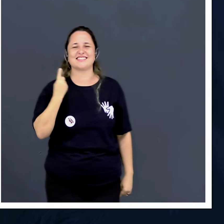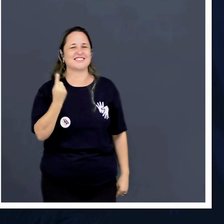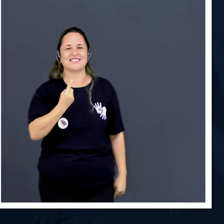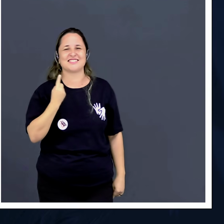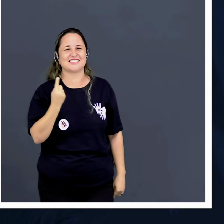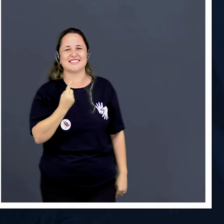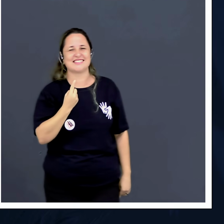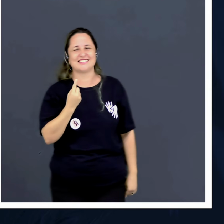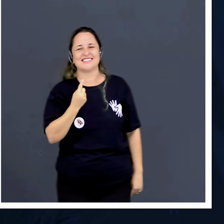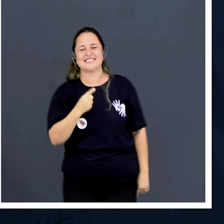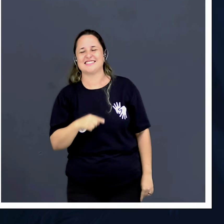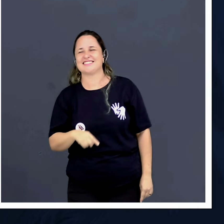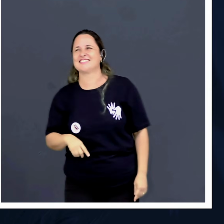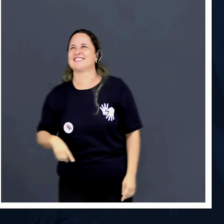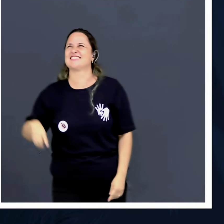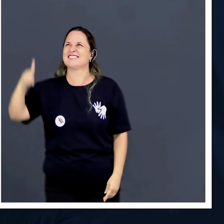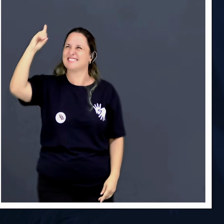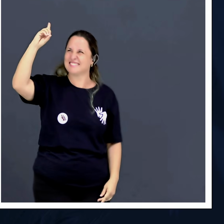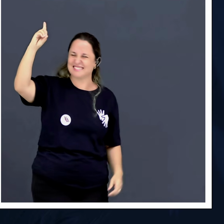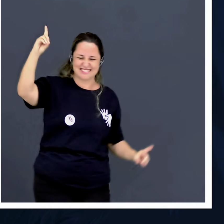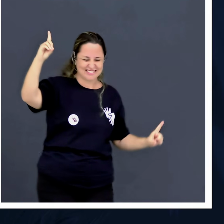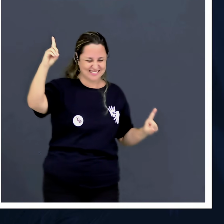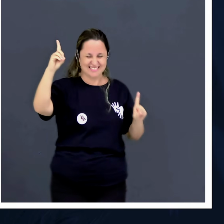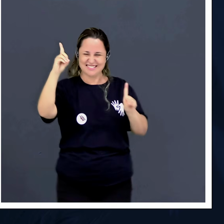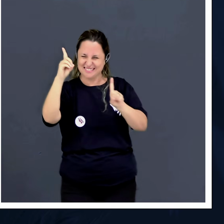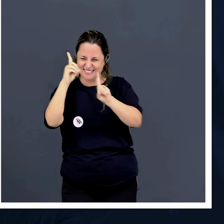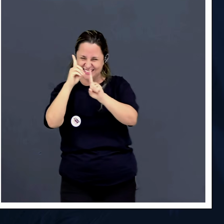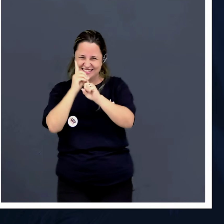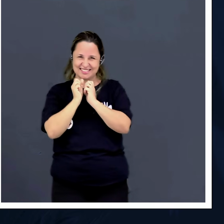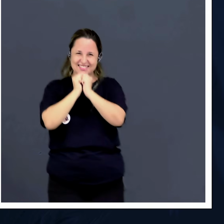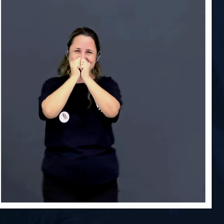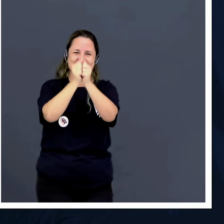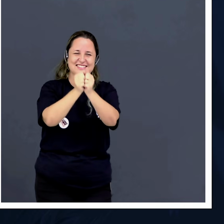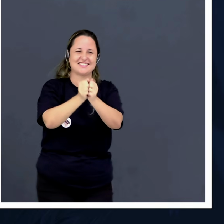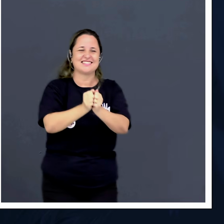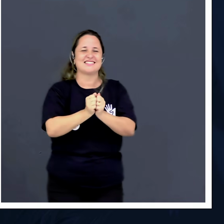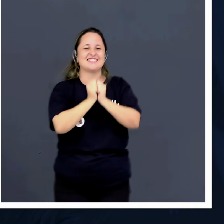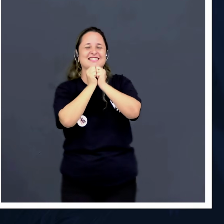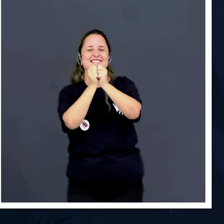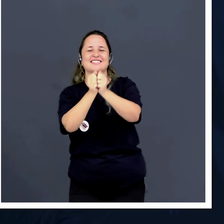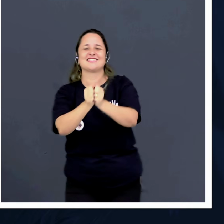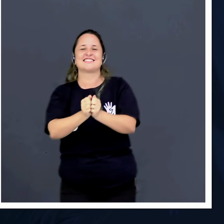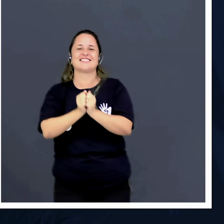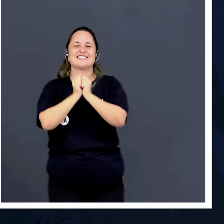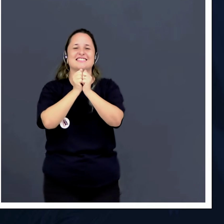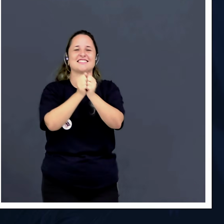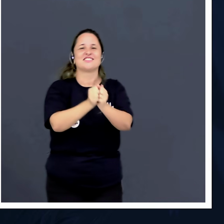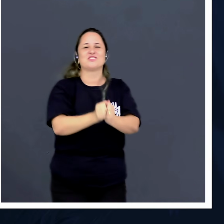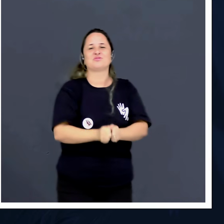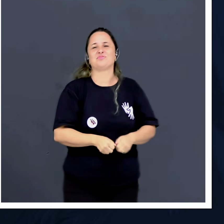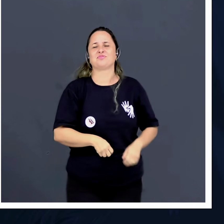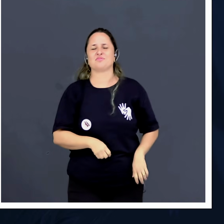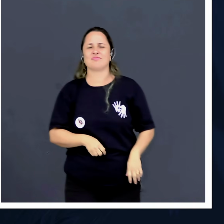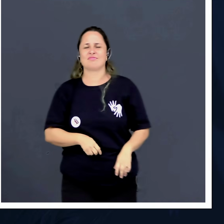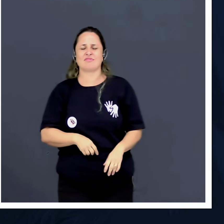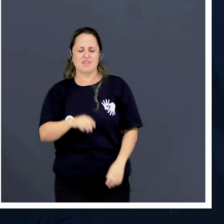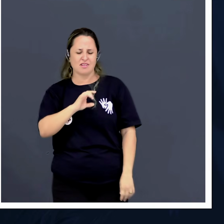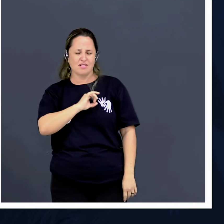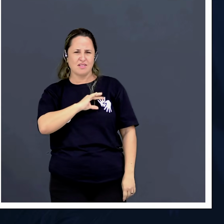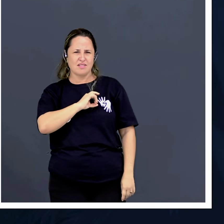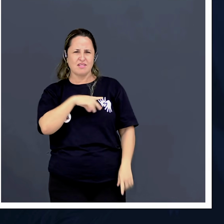Não estou sozinho, tu estás comigo. Pega a sua voz e cante.